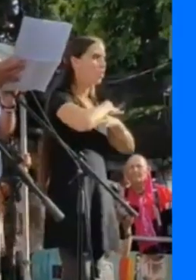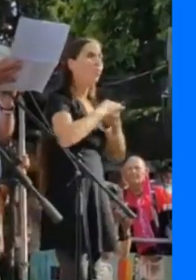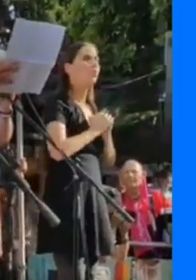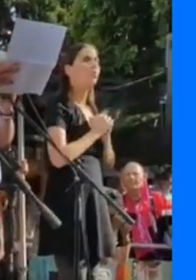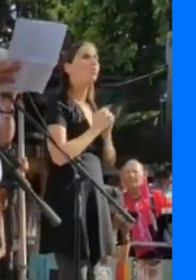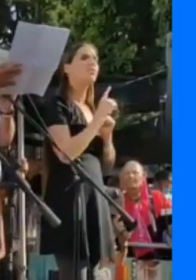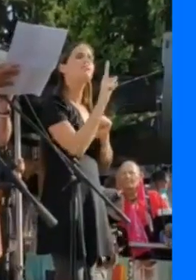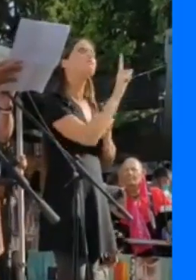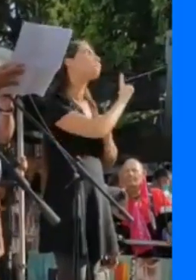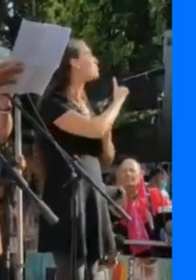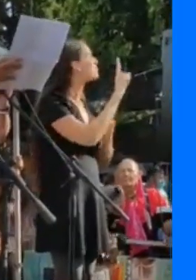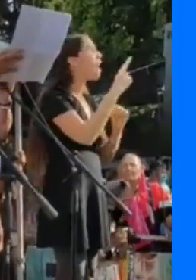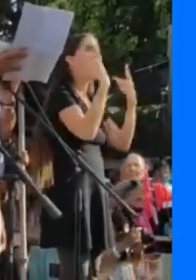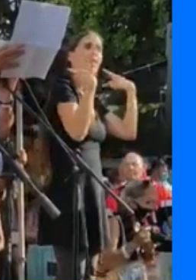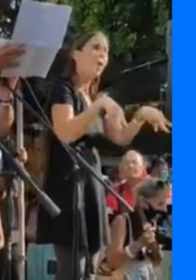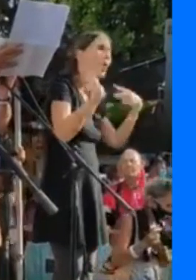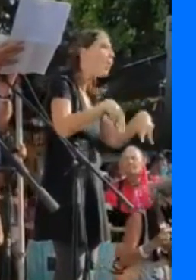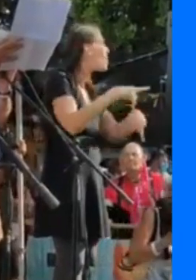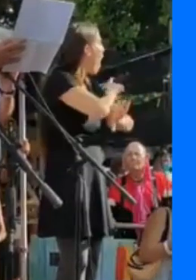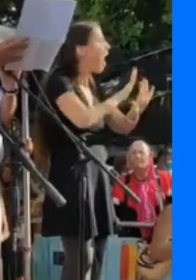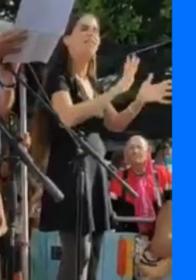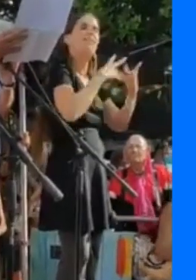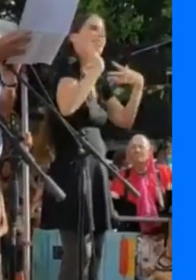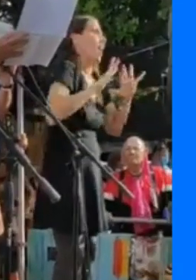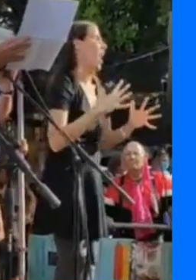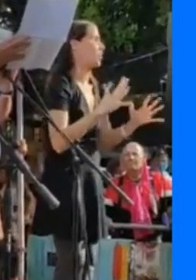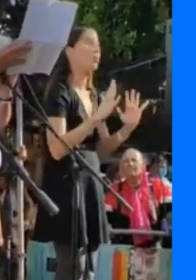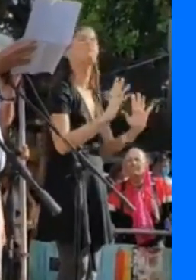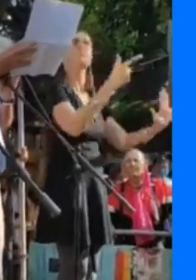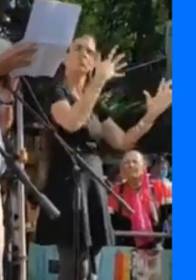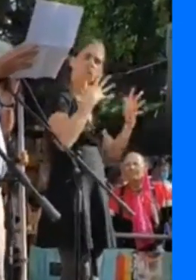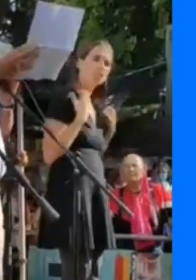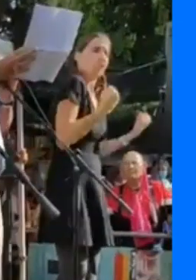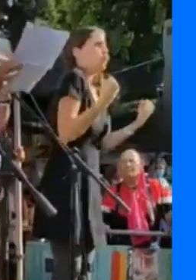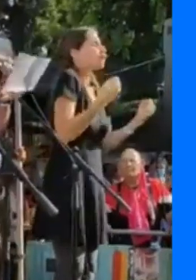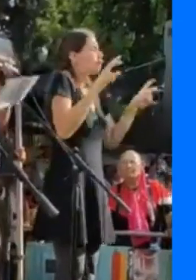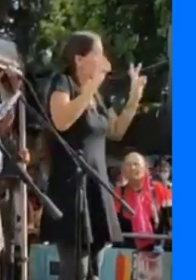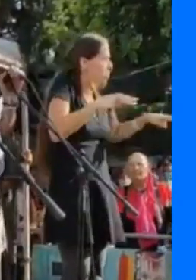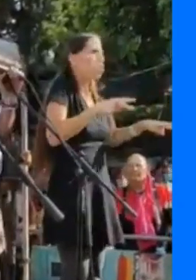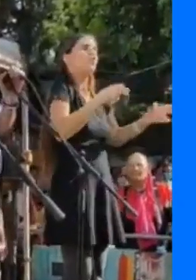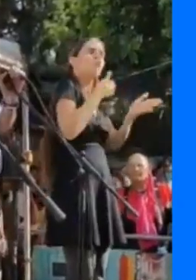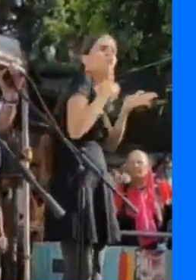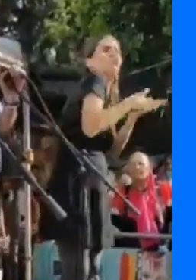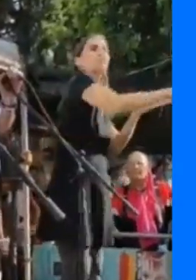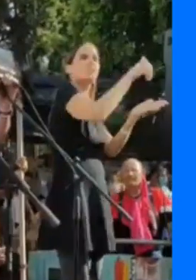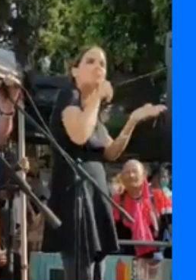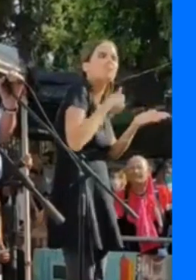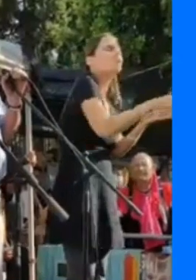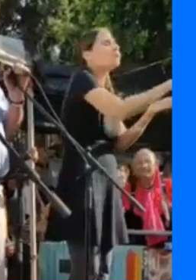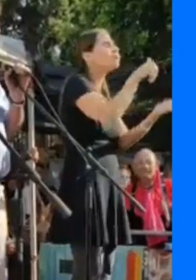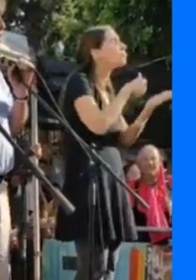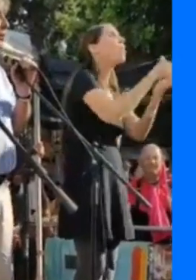אל תראו ואל תחתו, לכו בכוחכם זה והושעתם